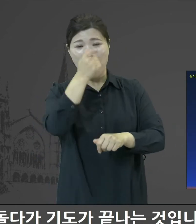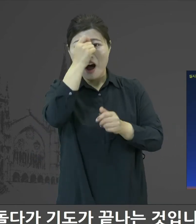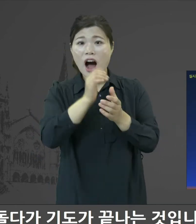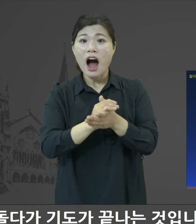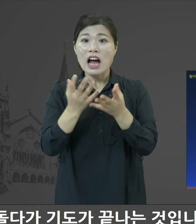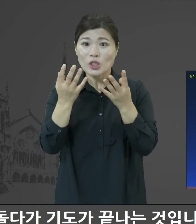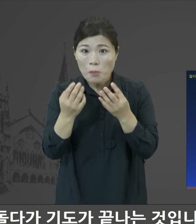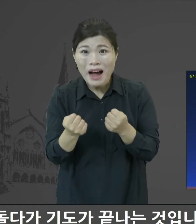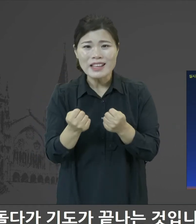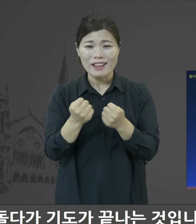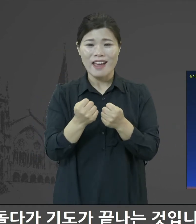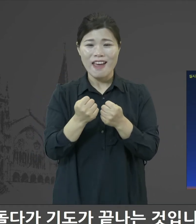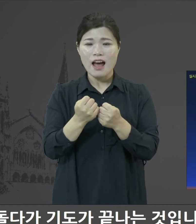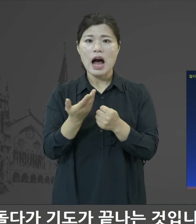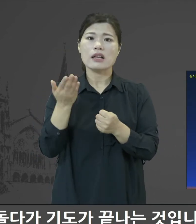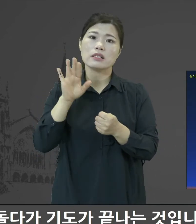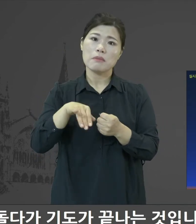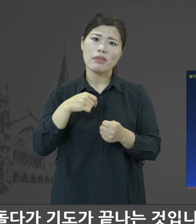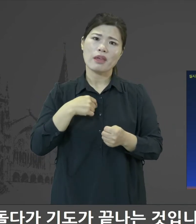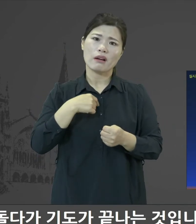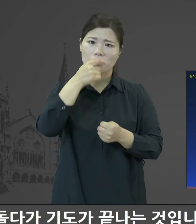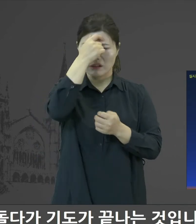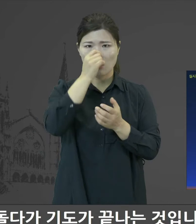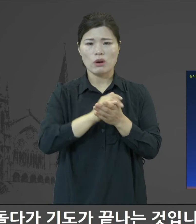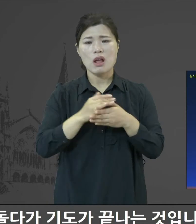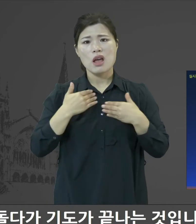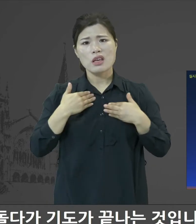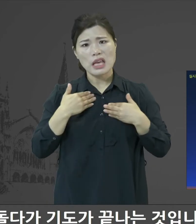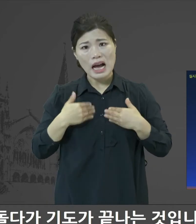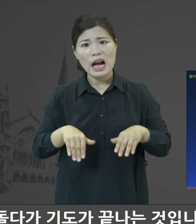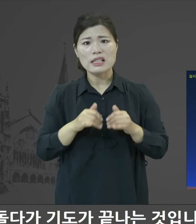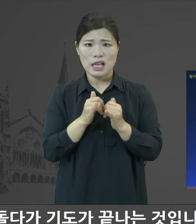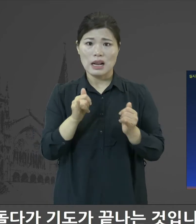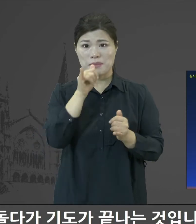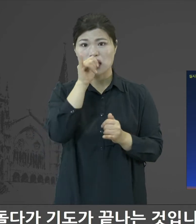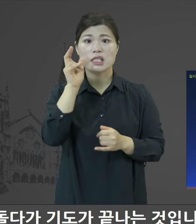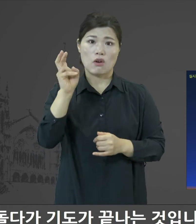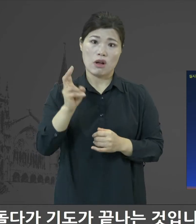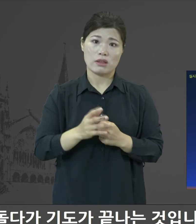사람이라고 알고 있는데, 실제로 기도가 약해진 분들 우리 가운데 있을 수 있습니다.